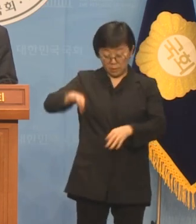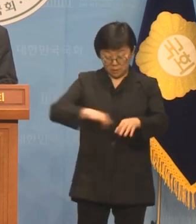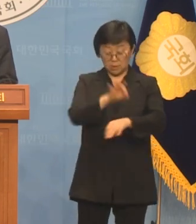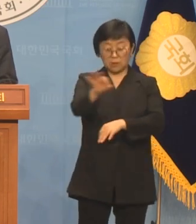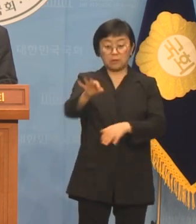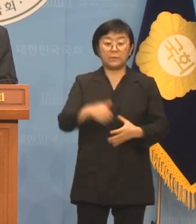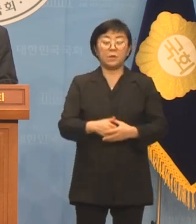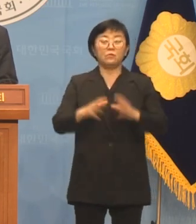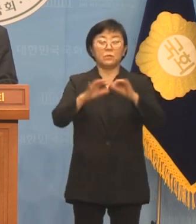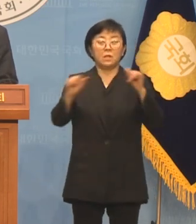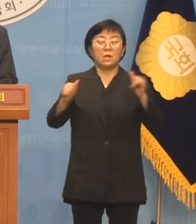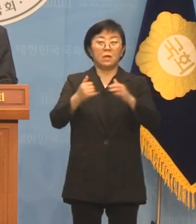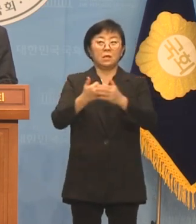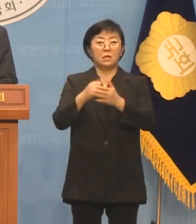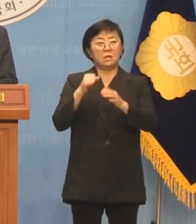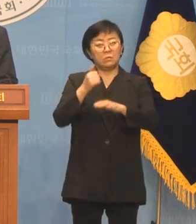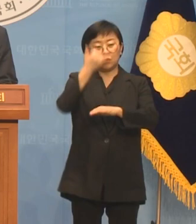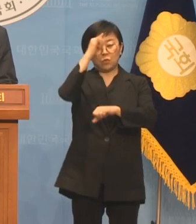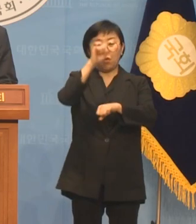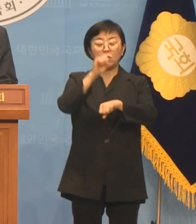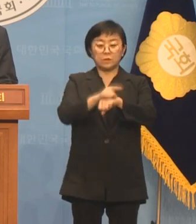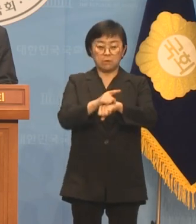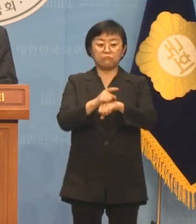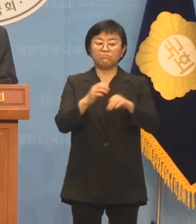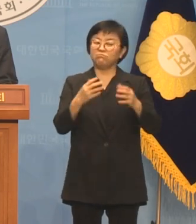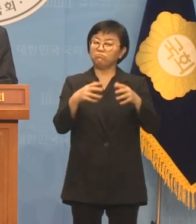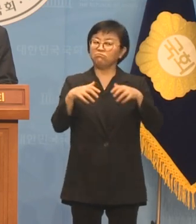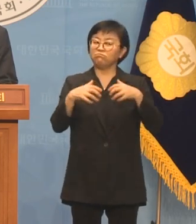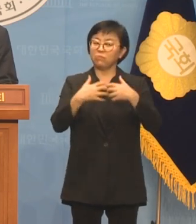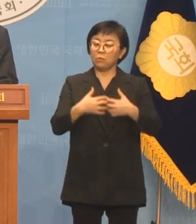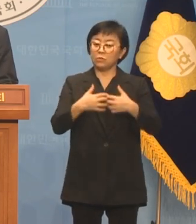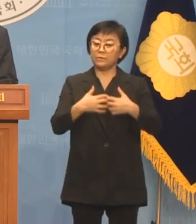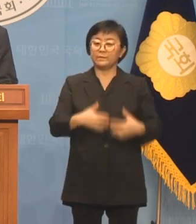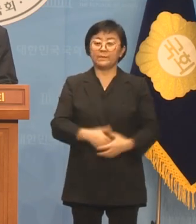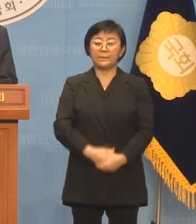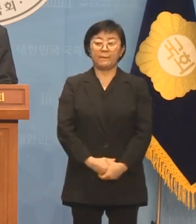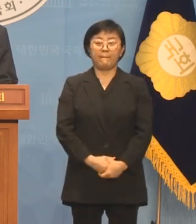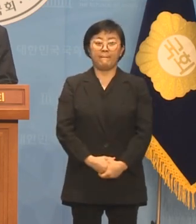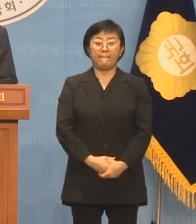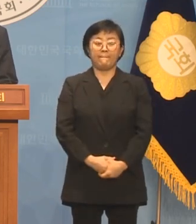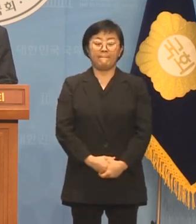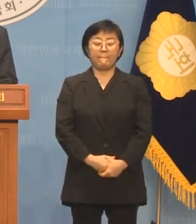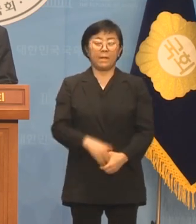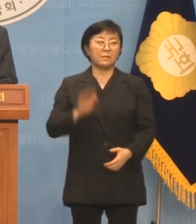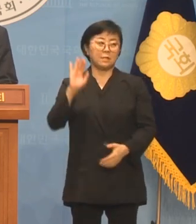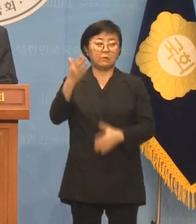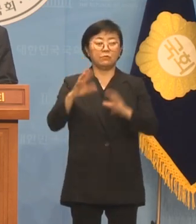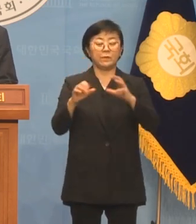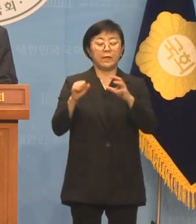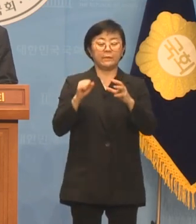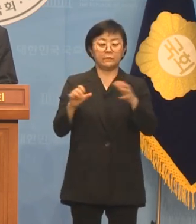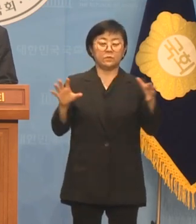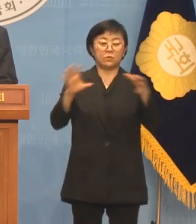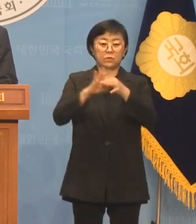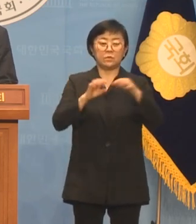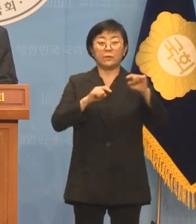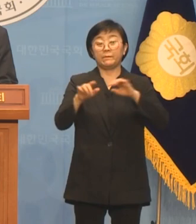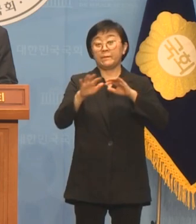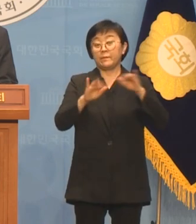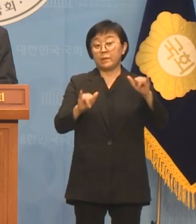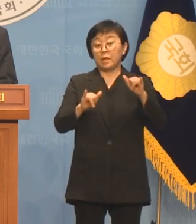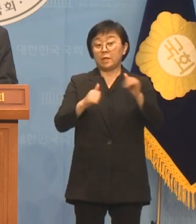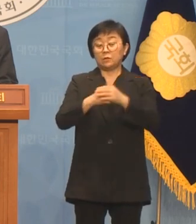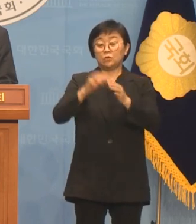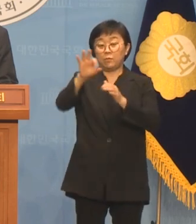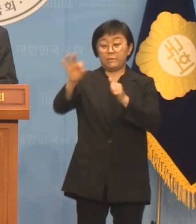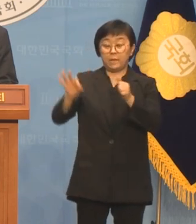국민의힘의 도덕성은 마비된 것 아닙니까? 최근 국민의힘 소속 정치인들의